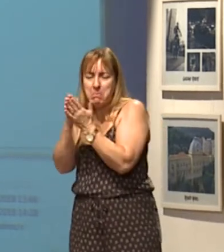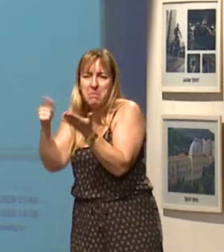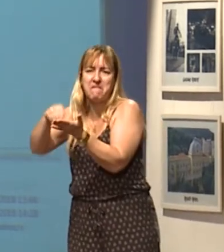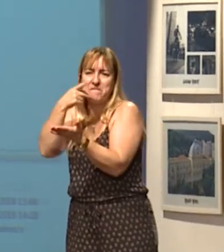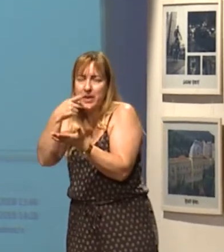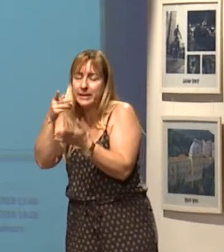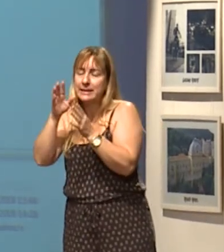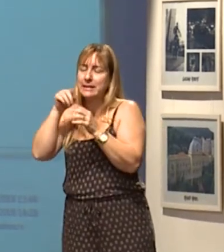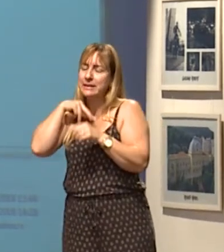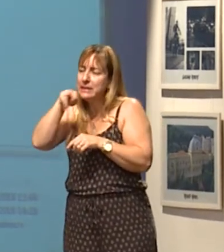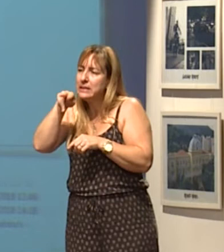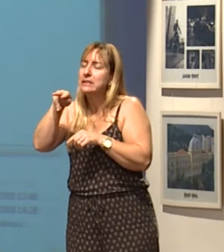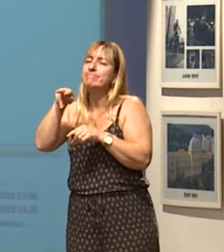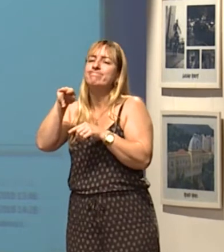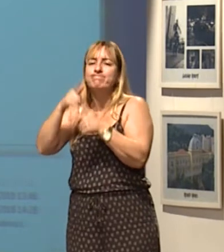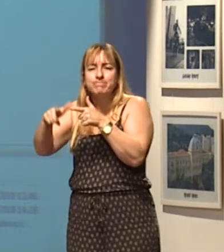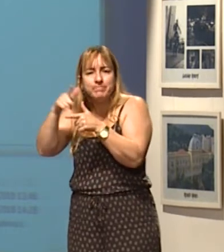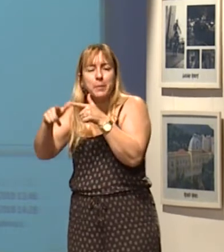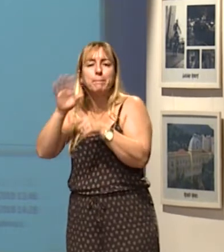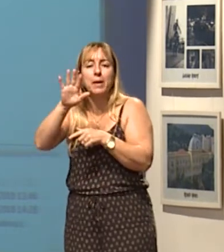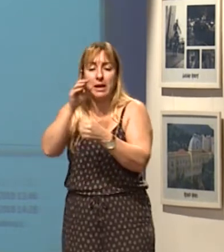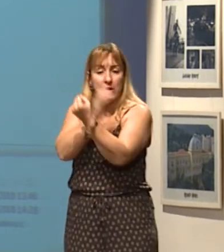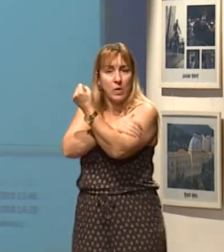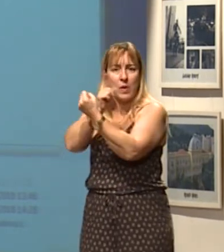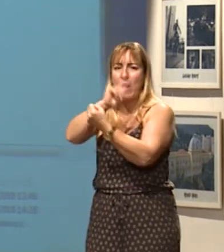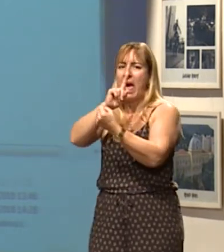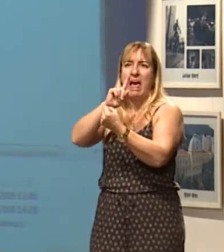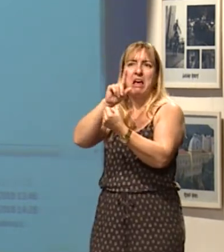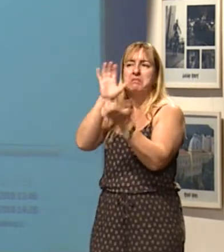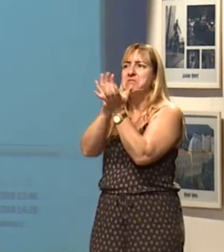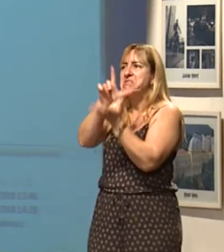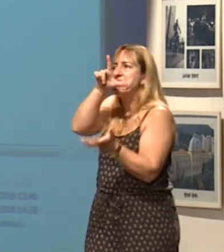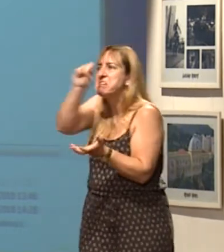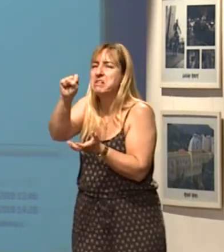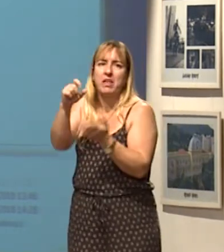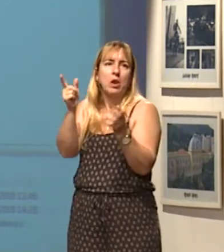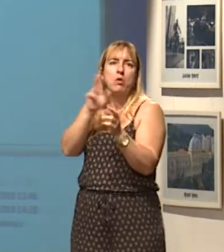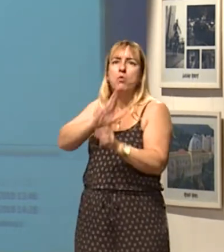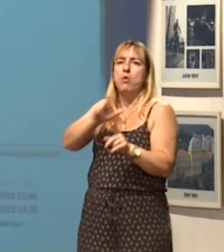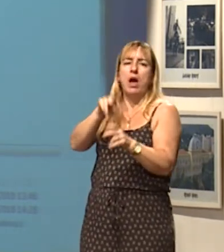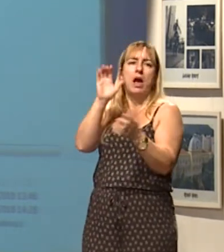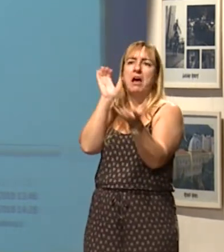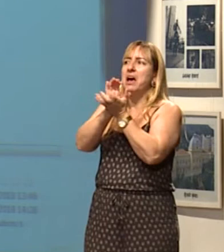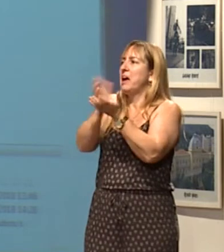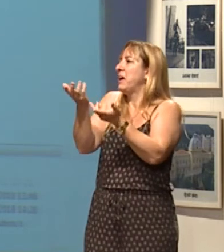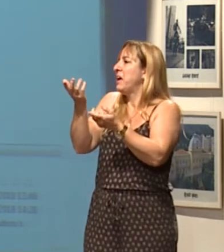religião fala que é contra. Isso é uma questão. Ah, o feminismo